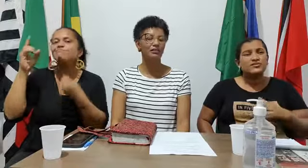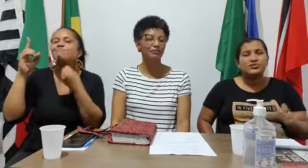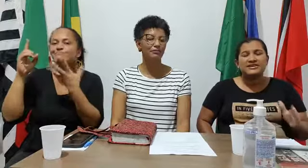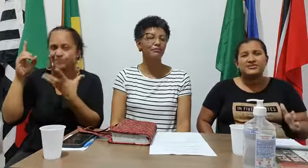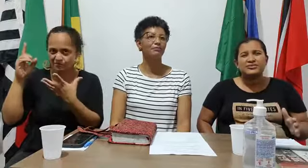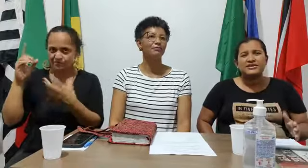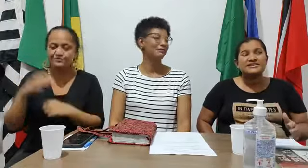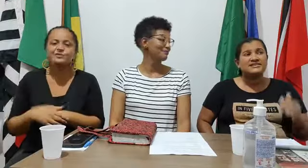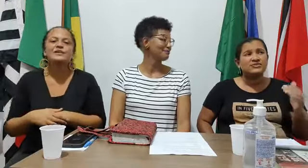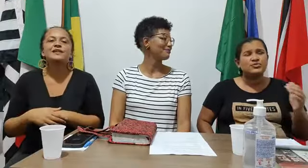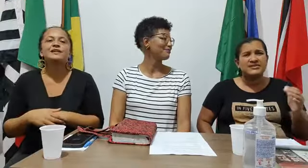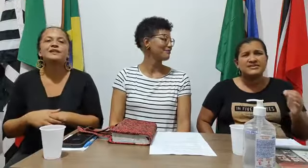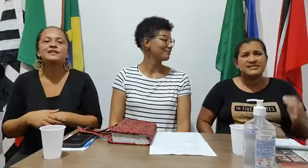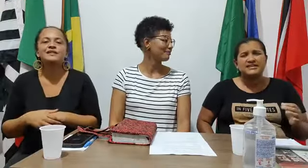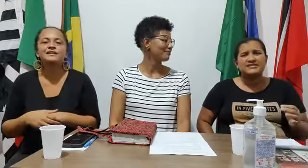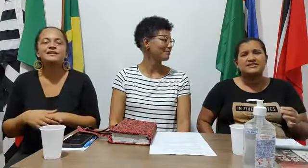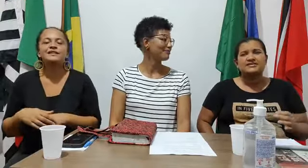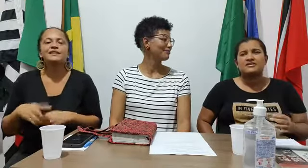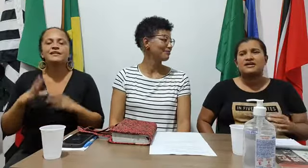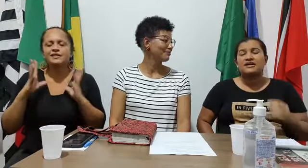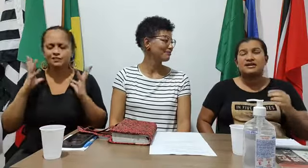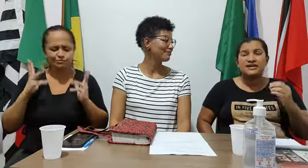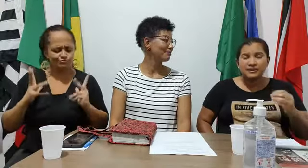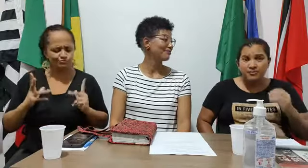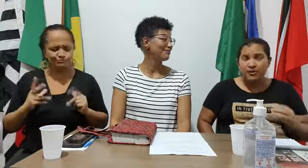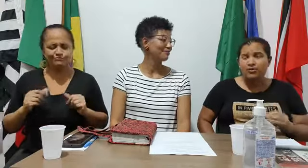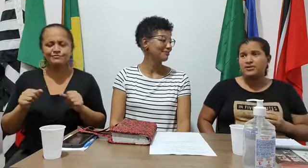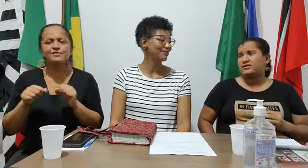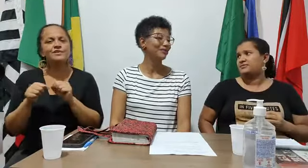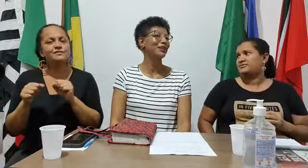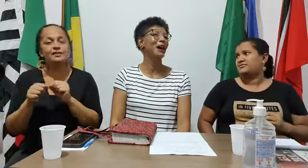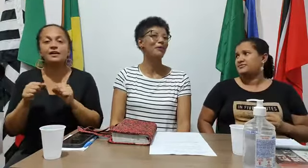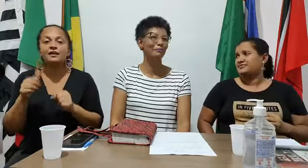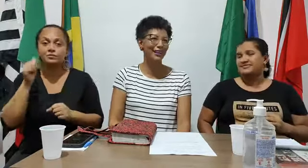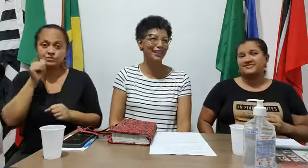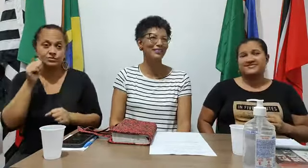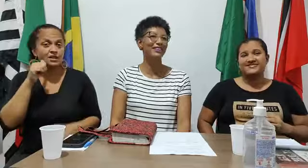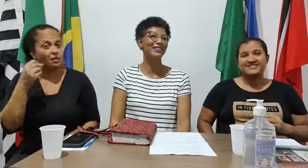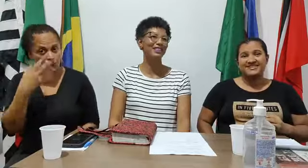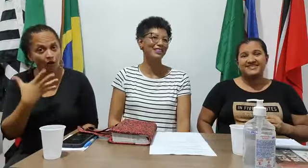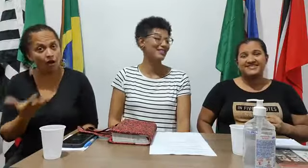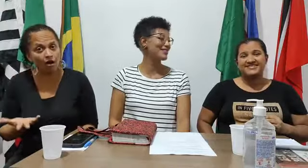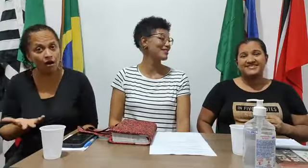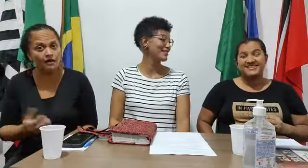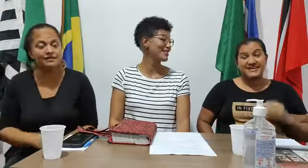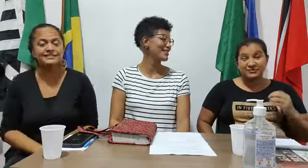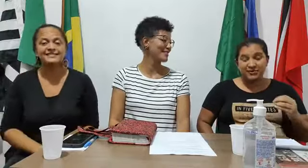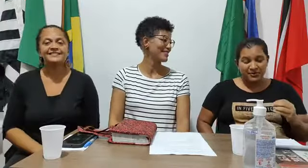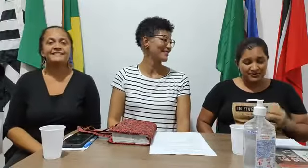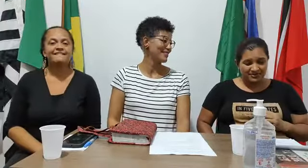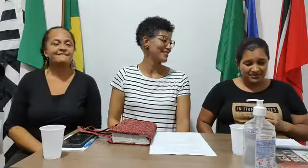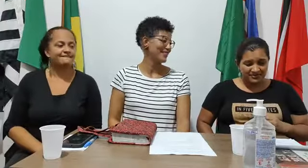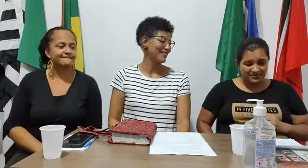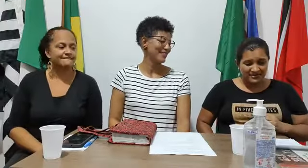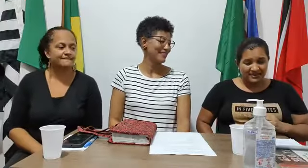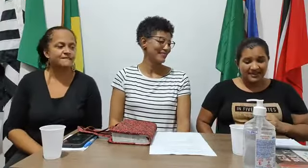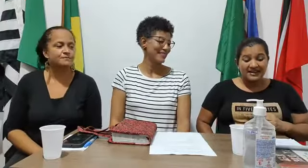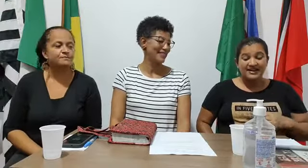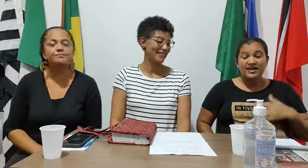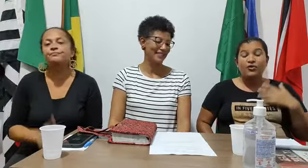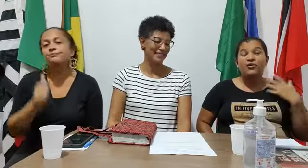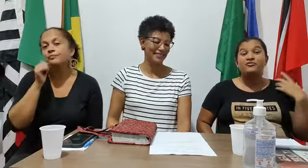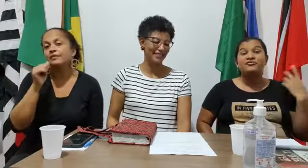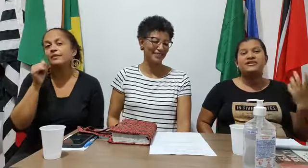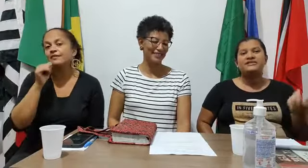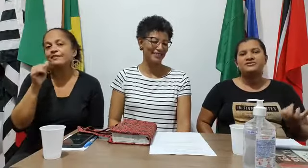Na sua natureza, na sua essência, ela é boa. Amém. Né? Ela é boa, irmãos.